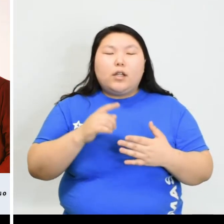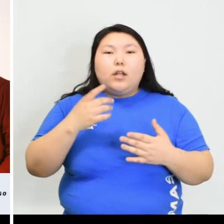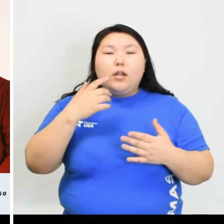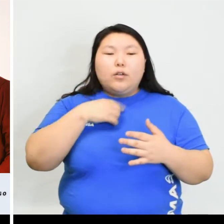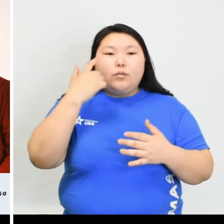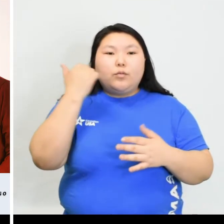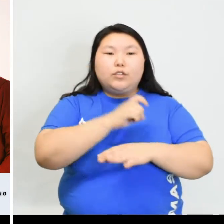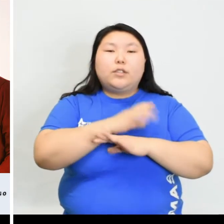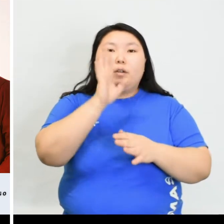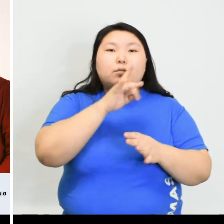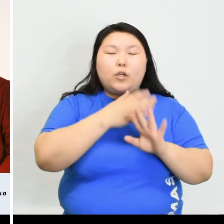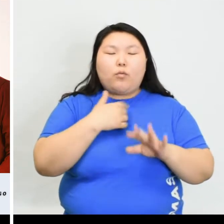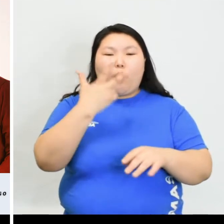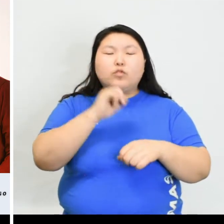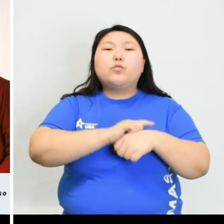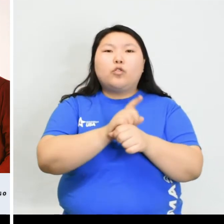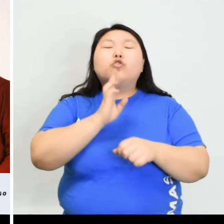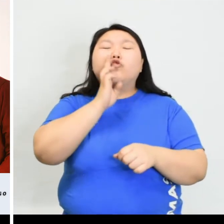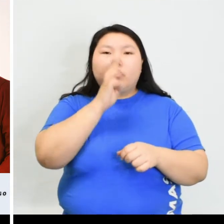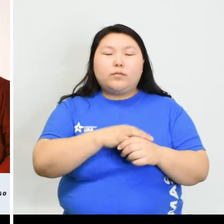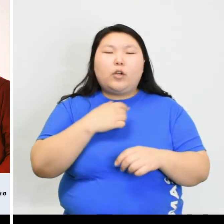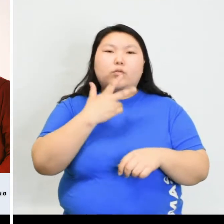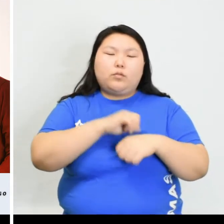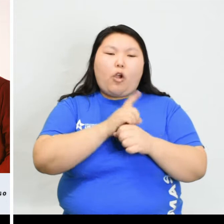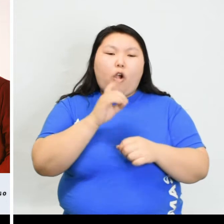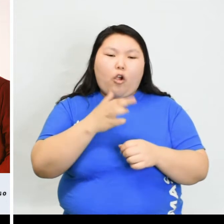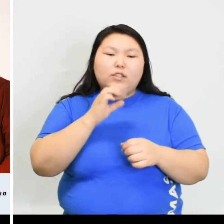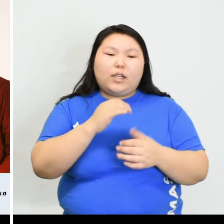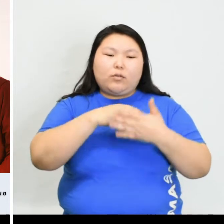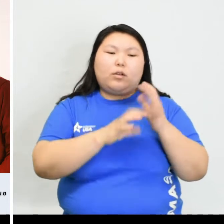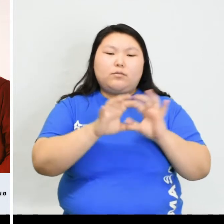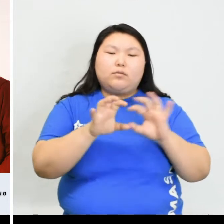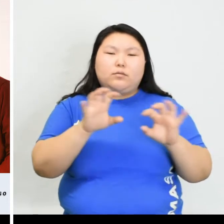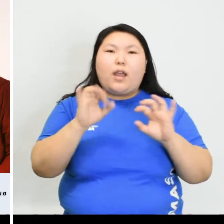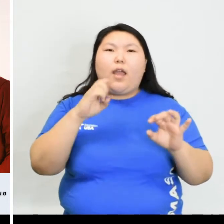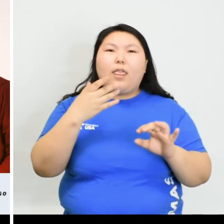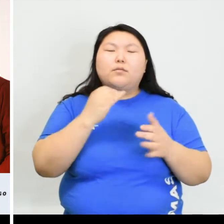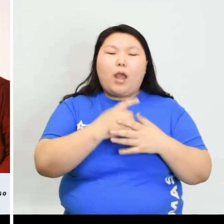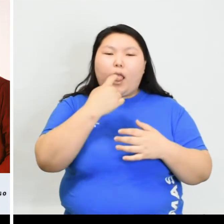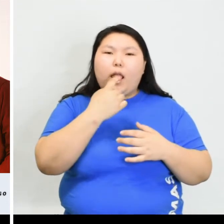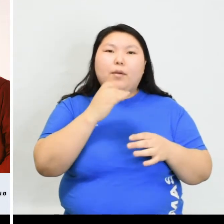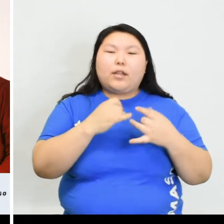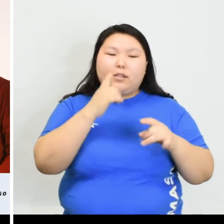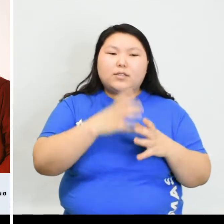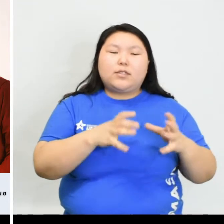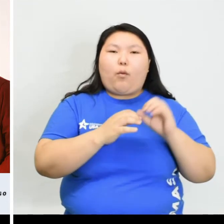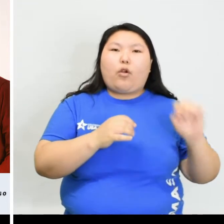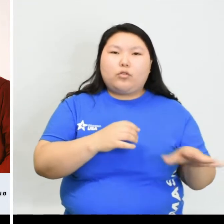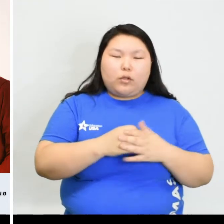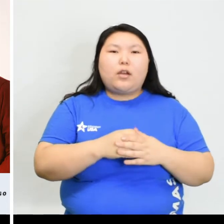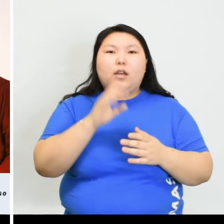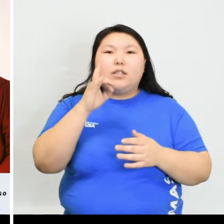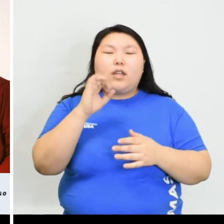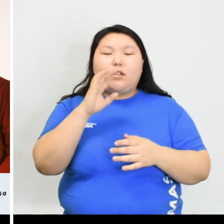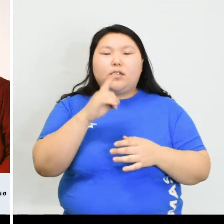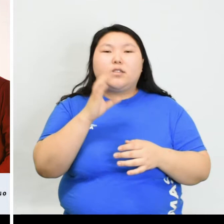өмнө 30 минут өглөө штэ. 30 минут би яаж хоош хогоо бараг ангилж байгаа байхгүй. Батарей нь нэг савраа орно. нөгөө эрдэгтэн